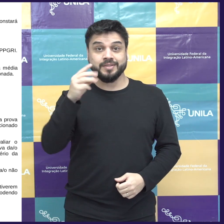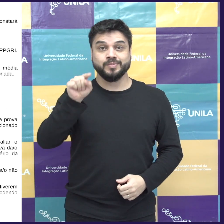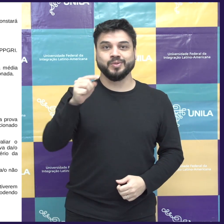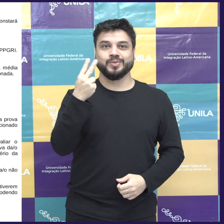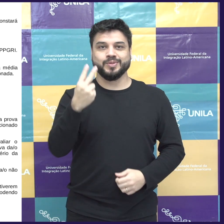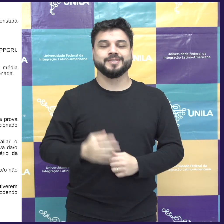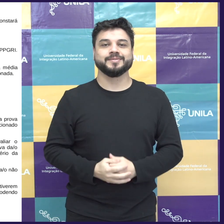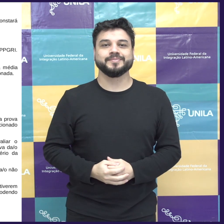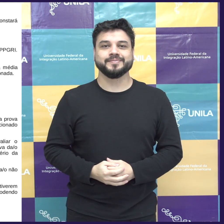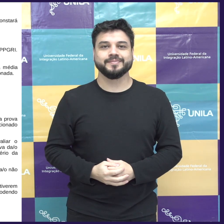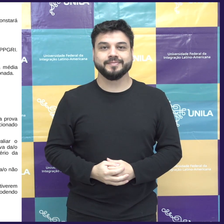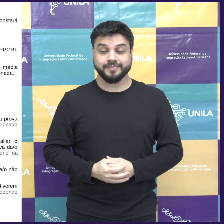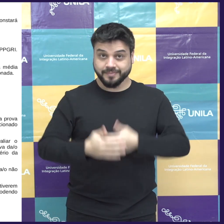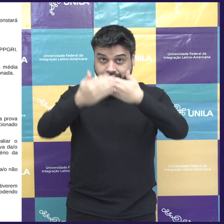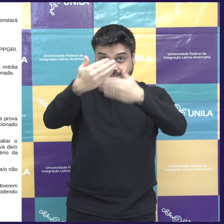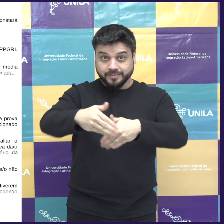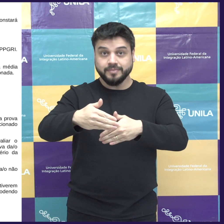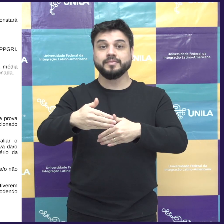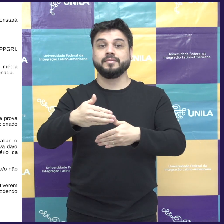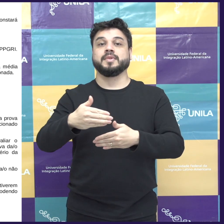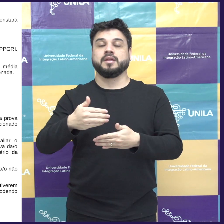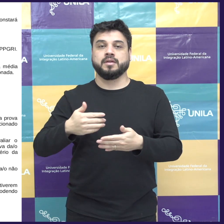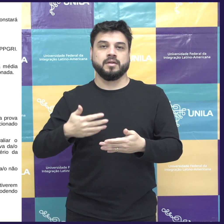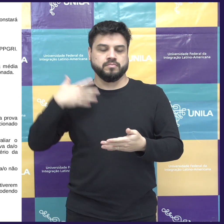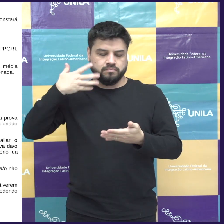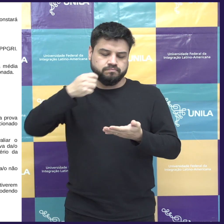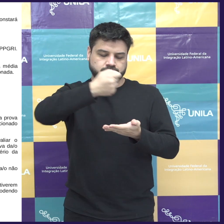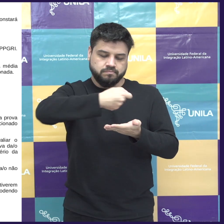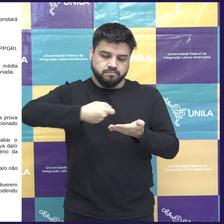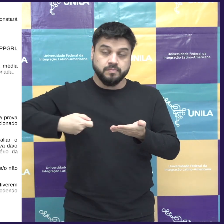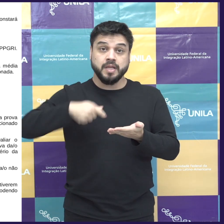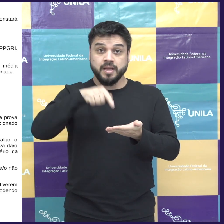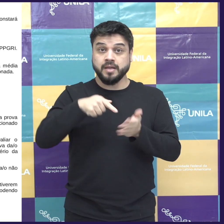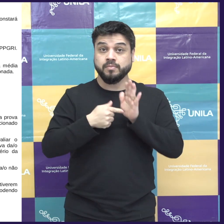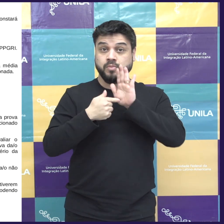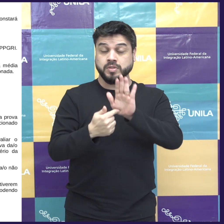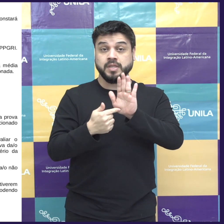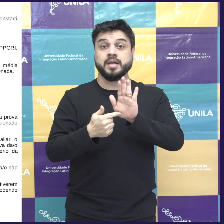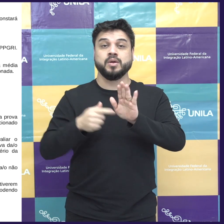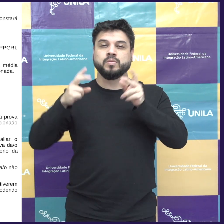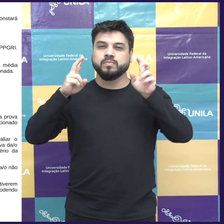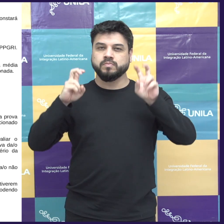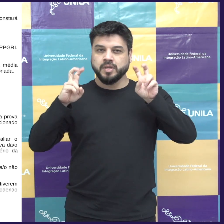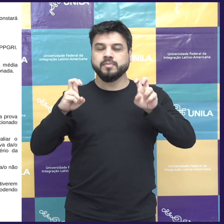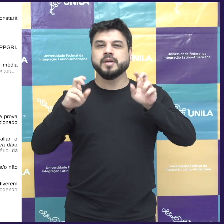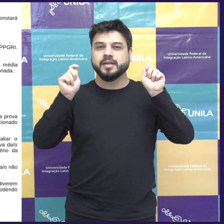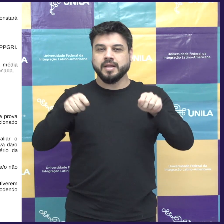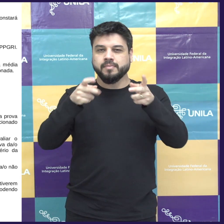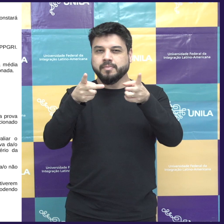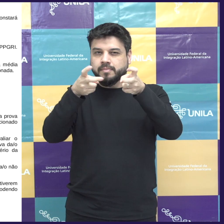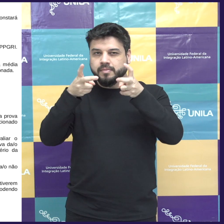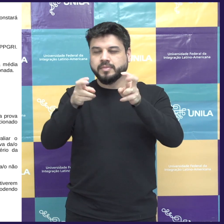5.3.2. A prova será discursiva e versará sobre temas que permitam avaliar o conhecimento,